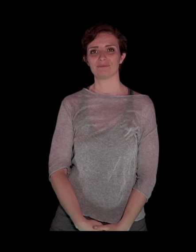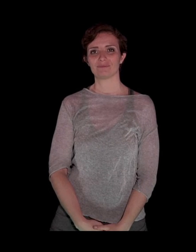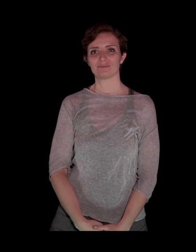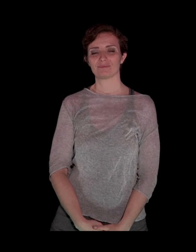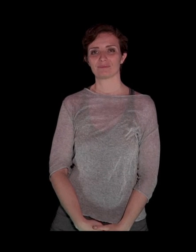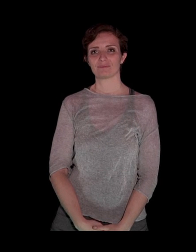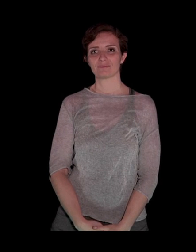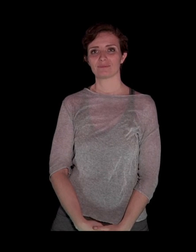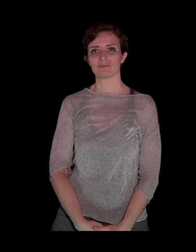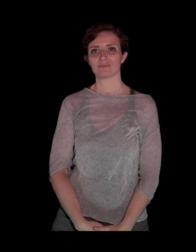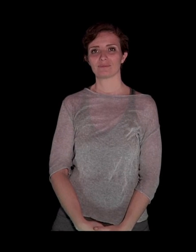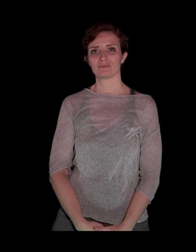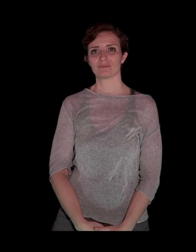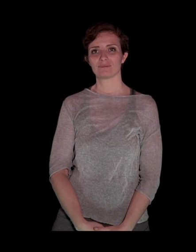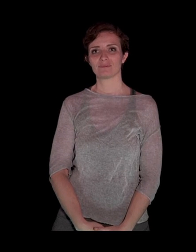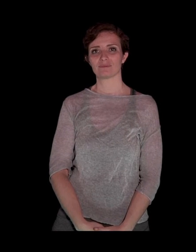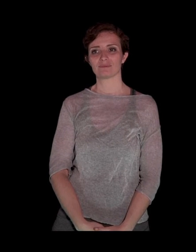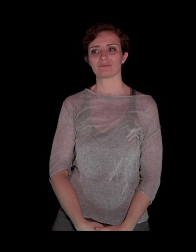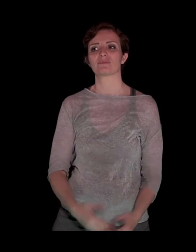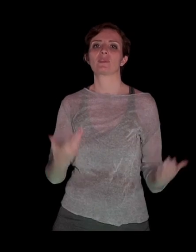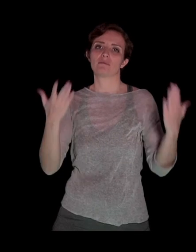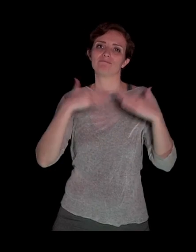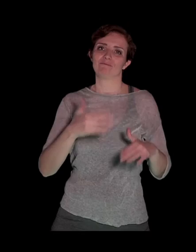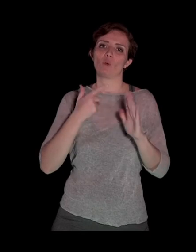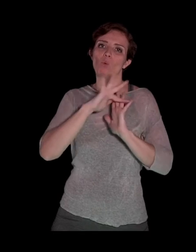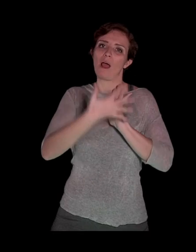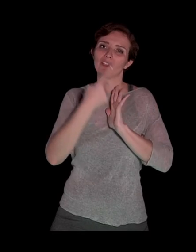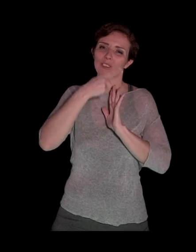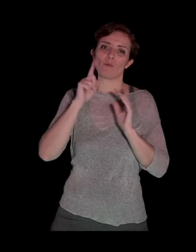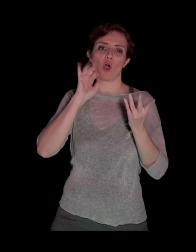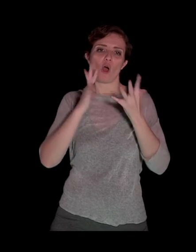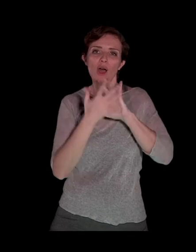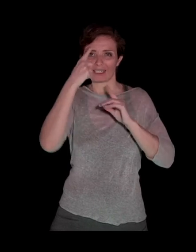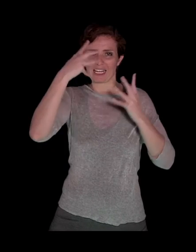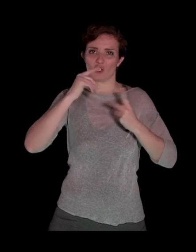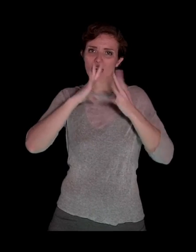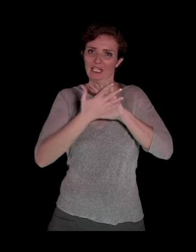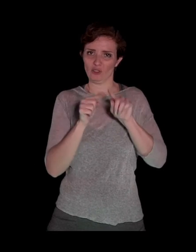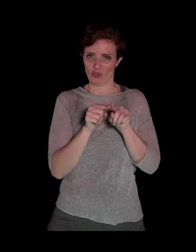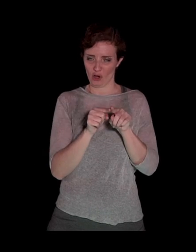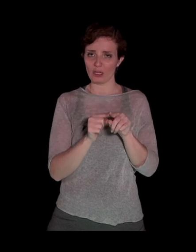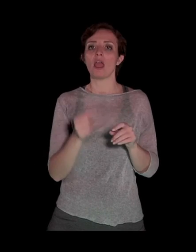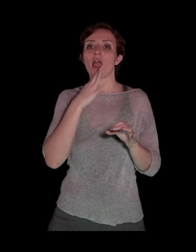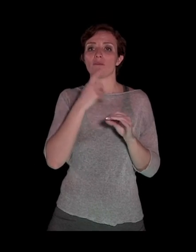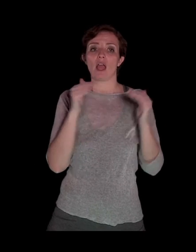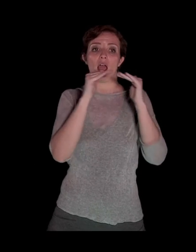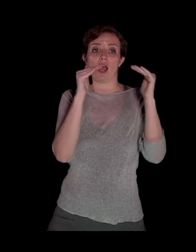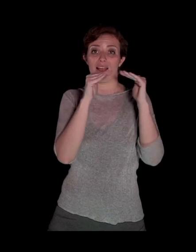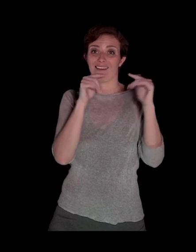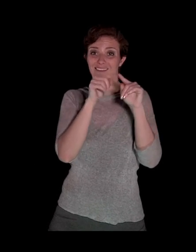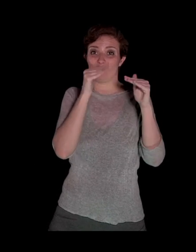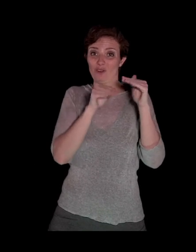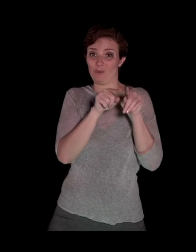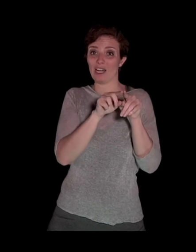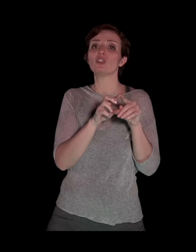la seconda tipologia di razionalizzazione e il caso in cui il denominatore è costituito da una somma una differenza di due termini di cui